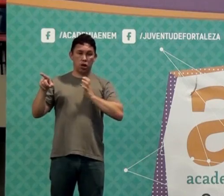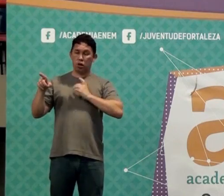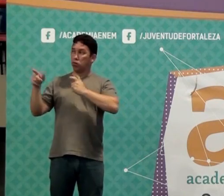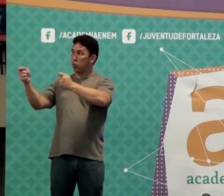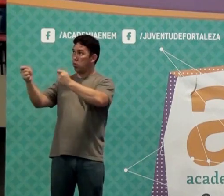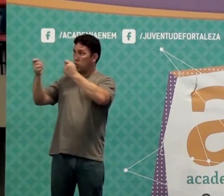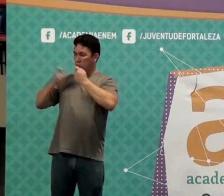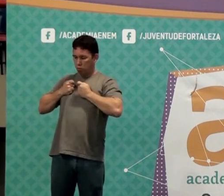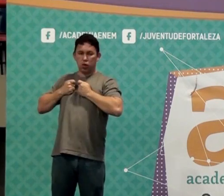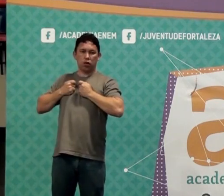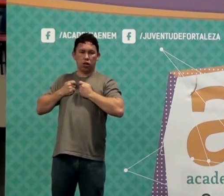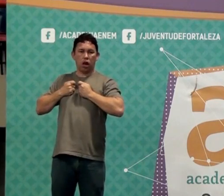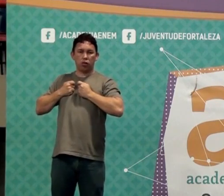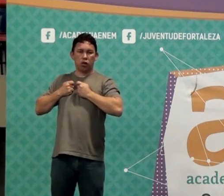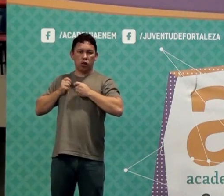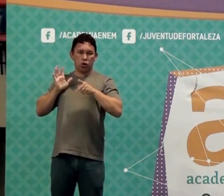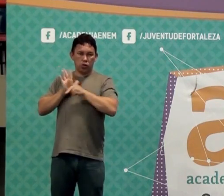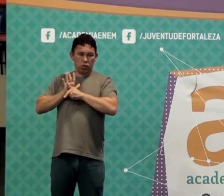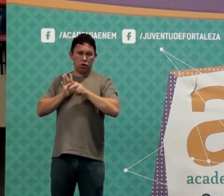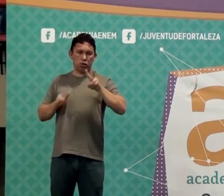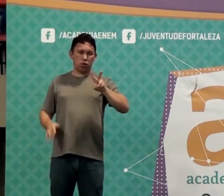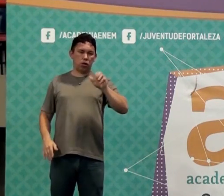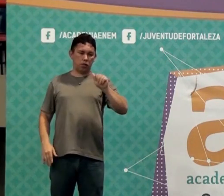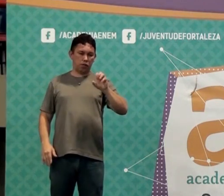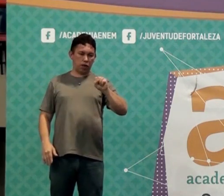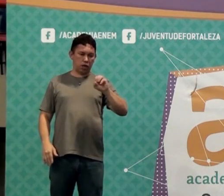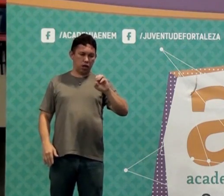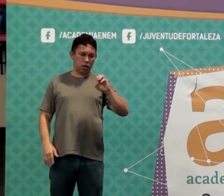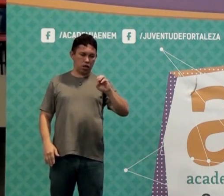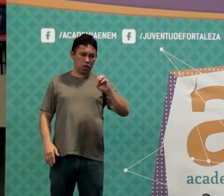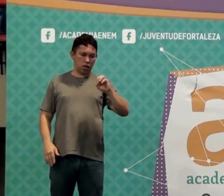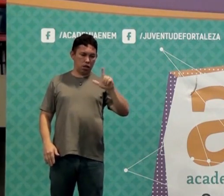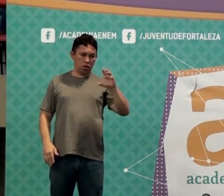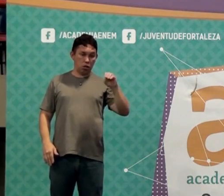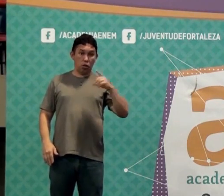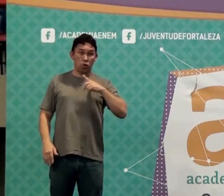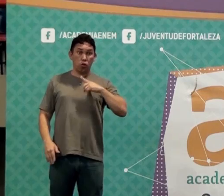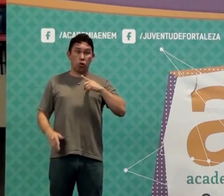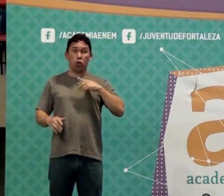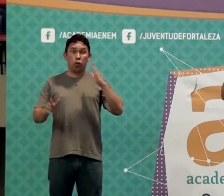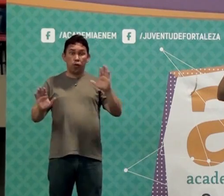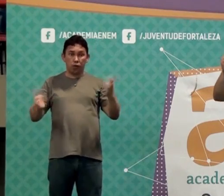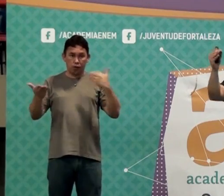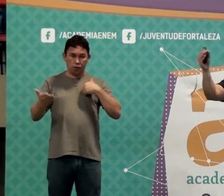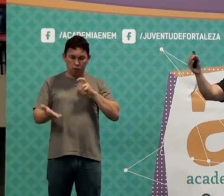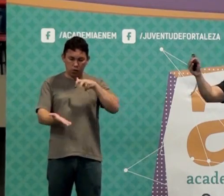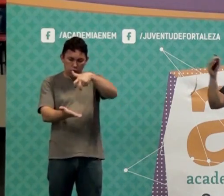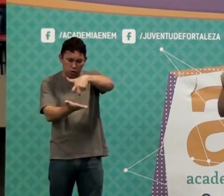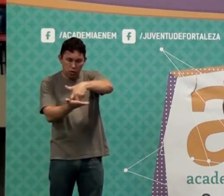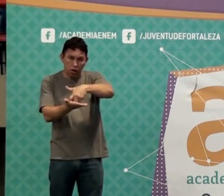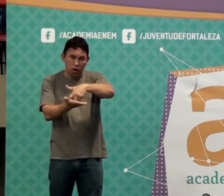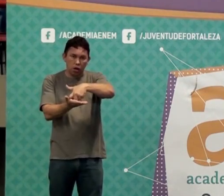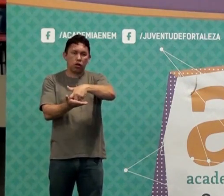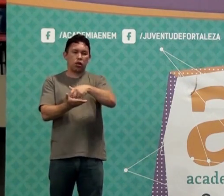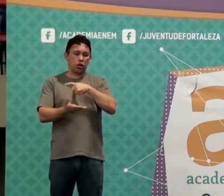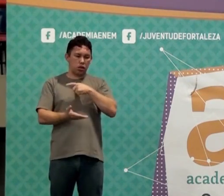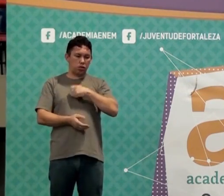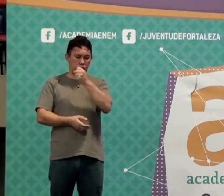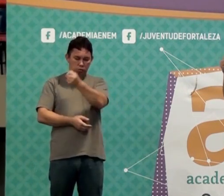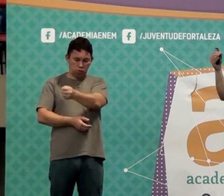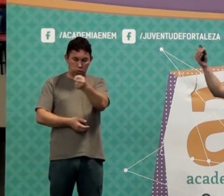de lutar e morrer pelo dono da terra. Se eu virar vassalo de alguém, o dono